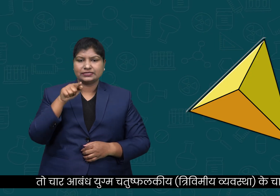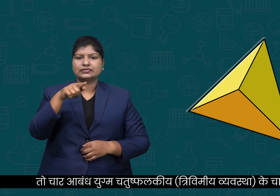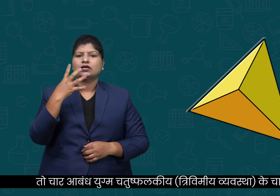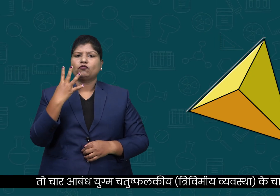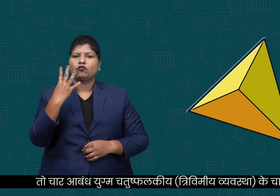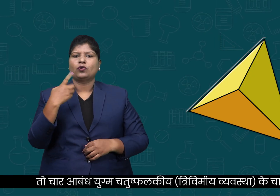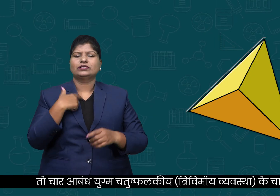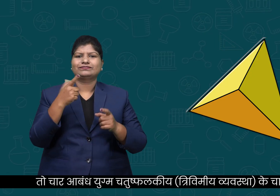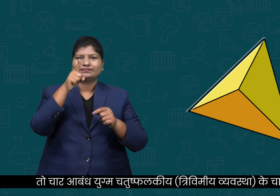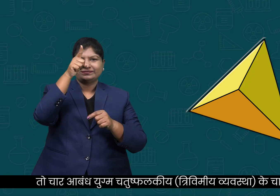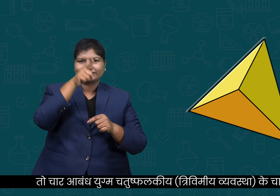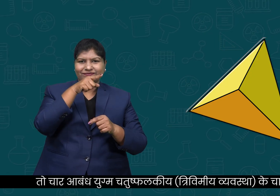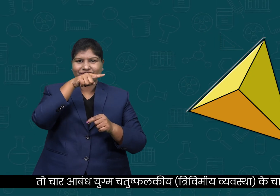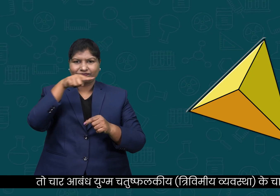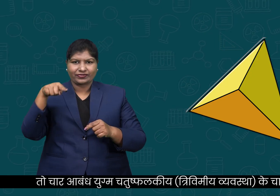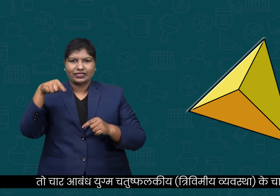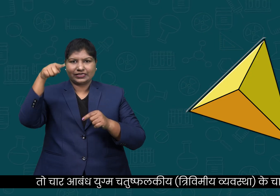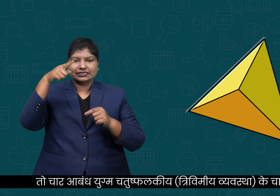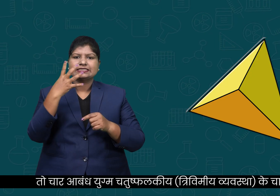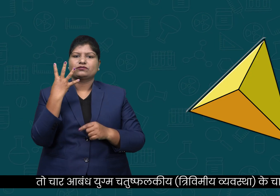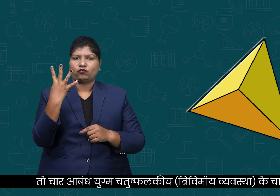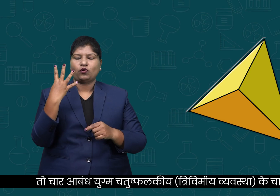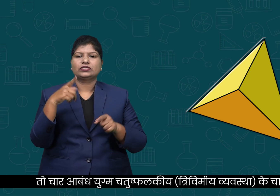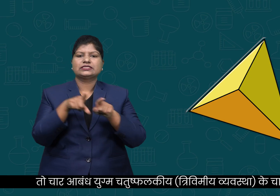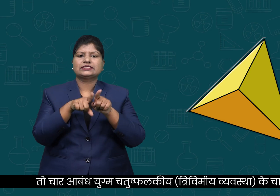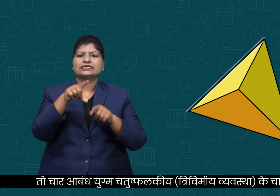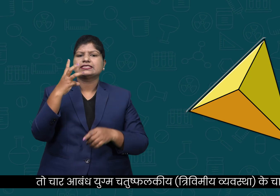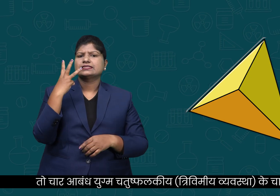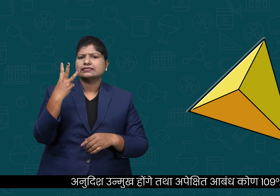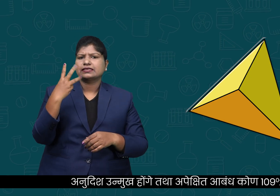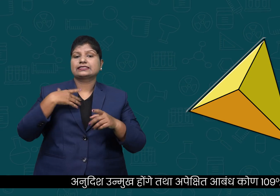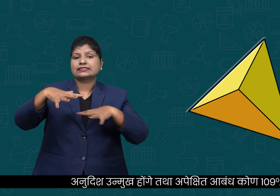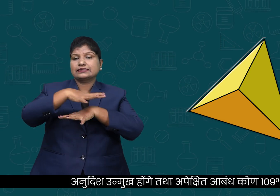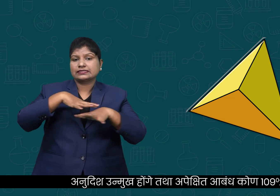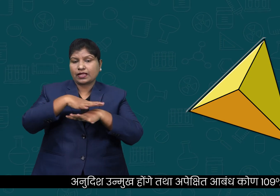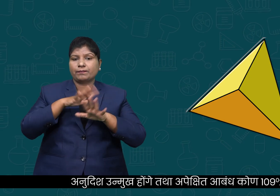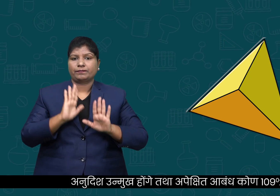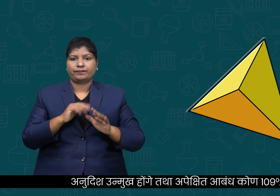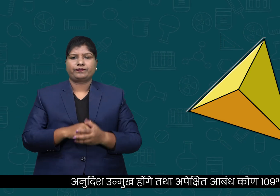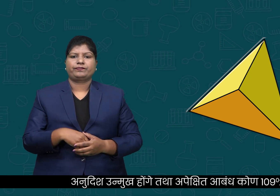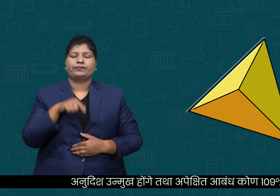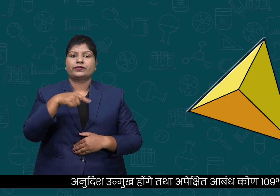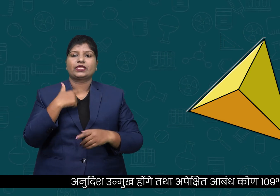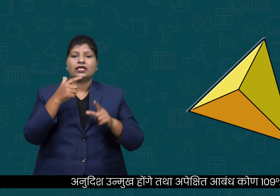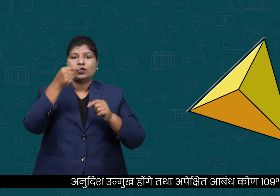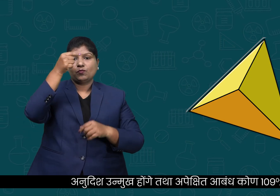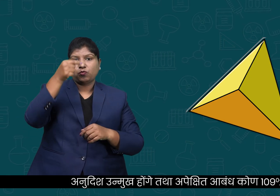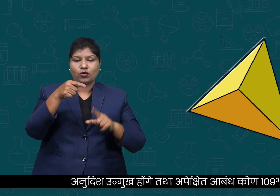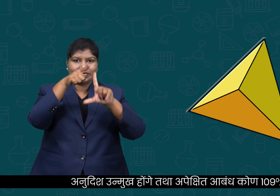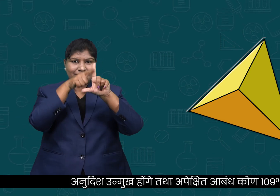चतुष्फलकीय त्रिविमीय व्यवस्था के चारों कोणों के अनुदिश उन्मुख होंगे तथा